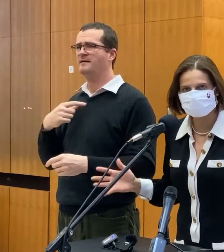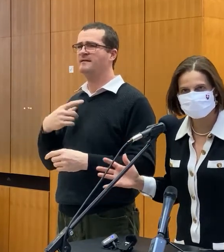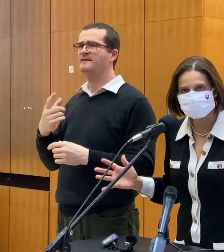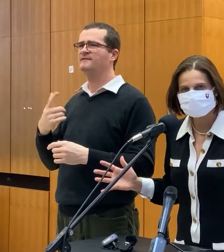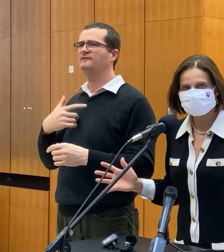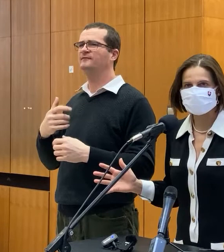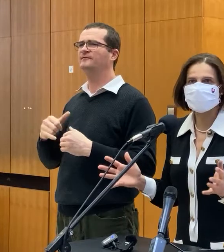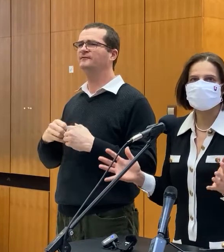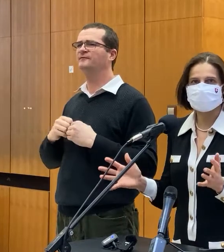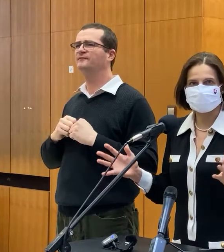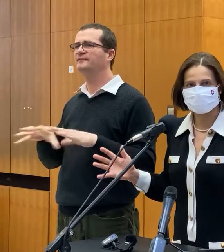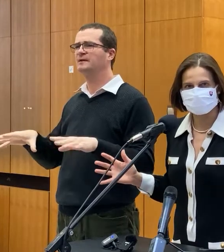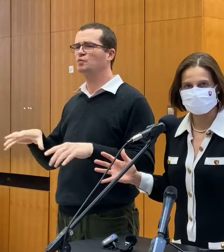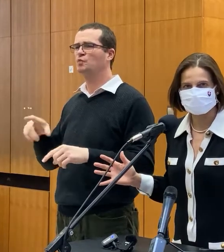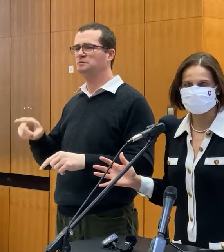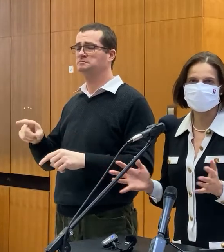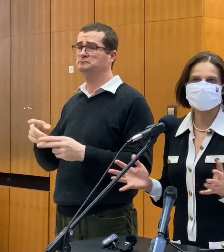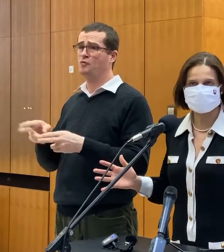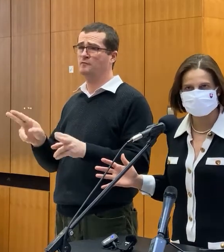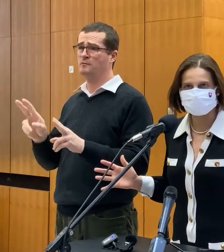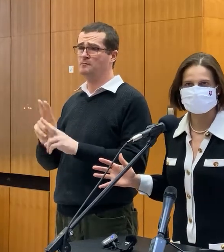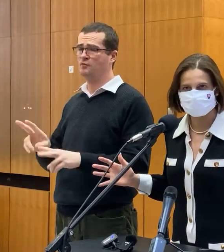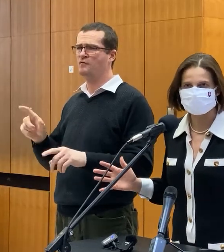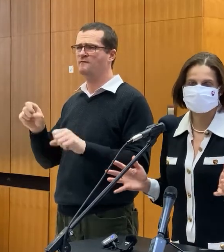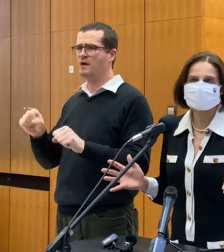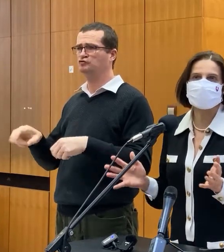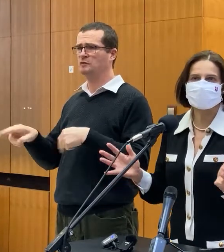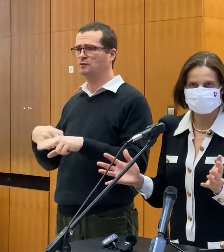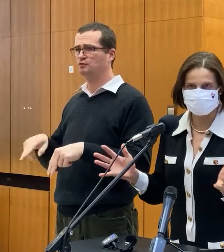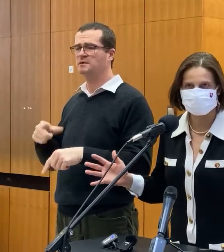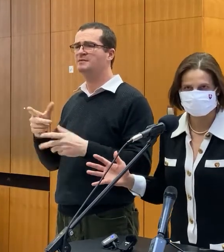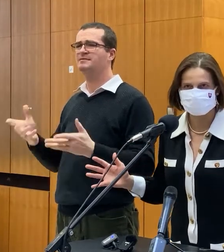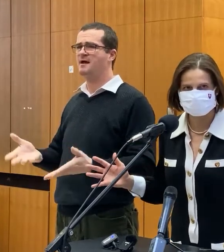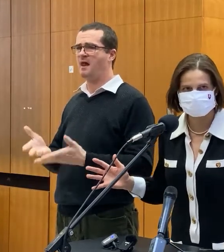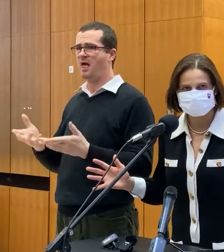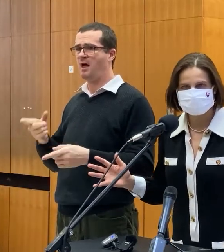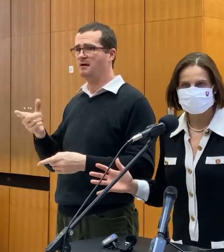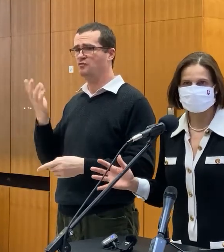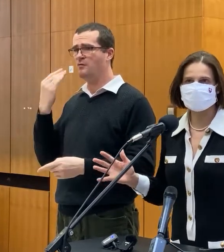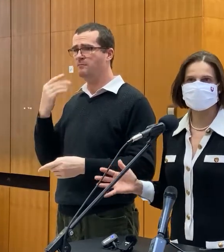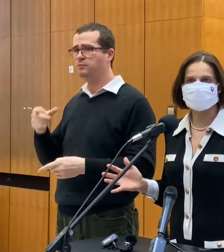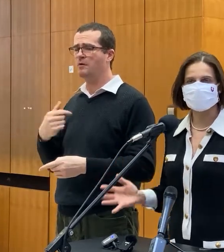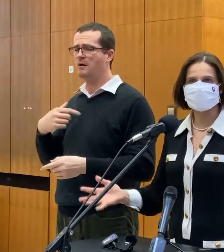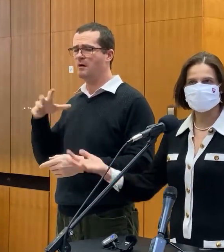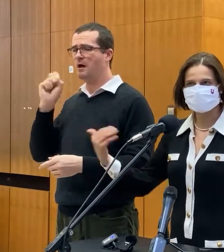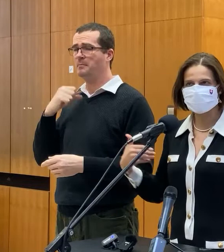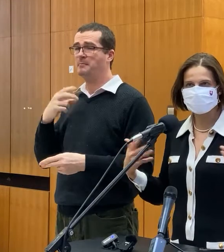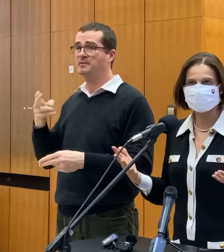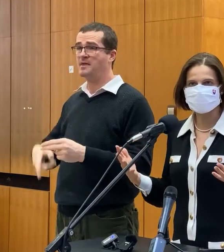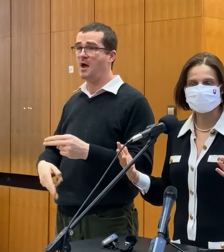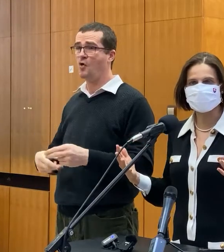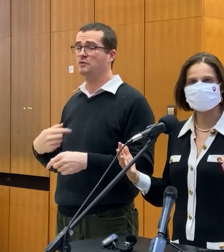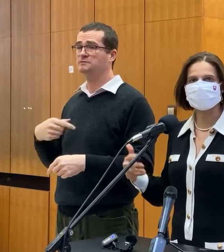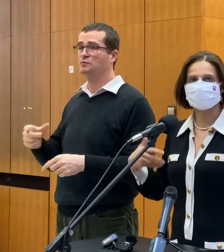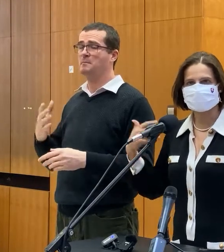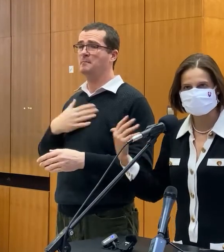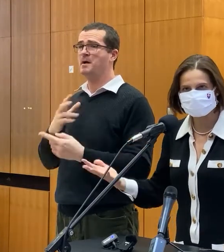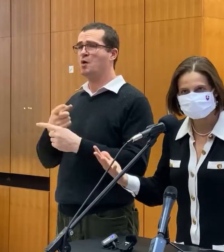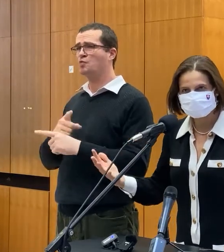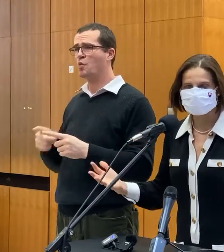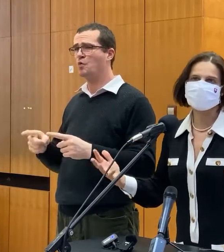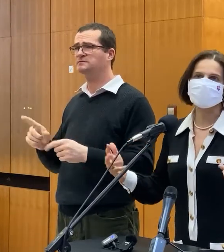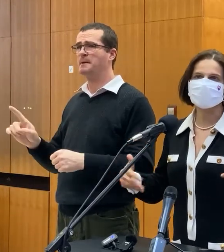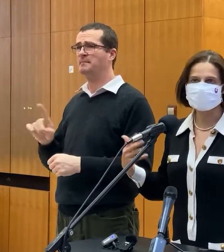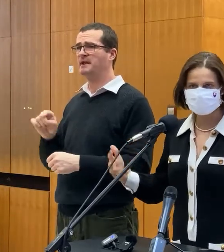virologické hľadisko, môžeme ich nechať otvorené. Takže to boli vážne debaty, akože nie ľahké úplne debaty. A ja rozumiem, že v konečnom dôsledku potom tu máme rôzne